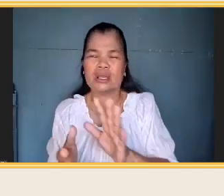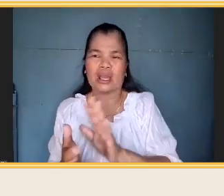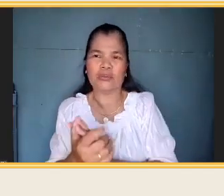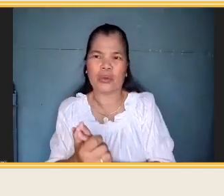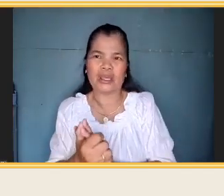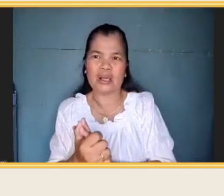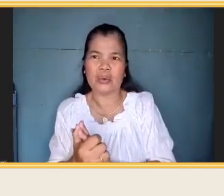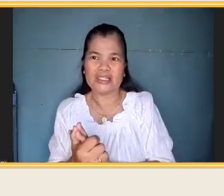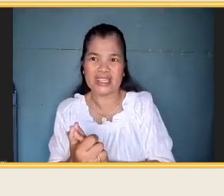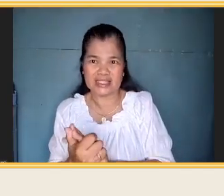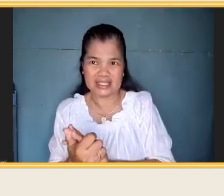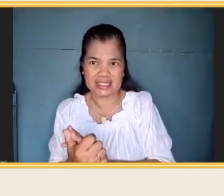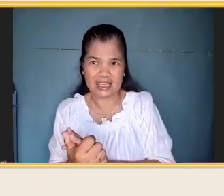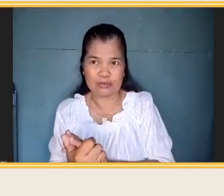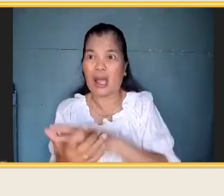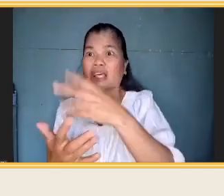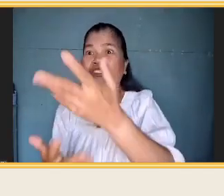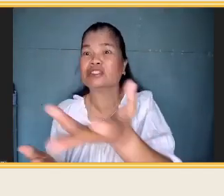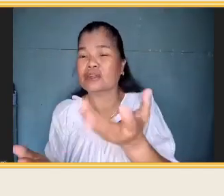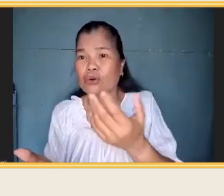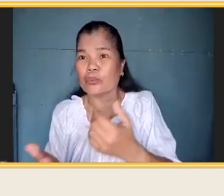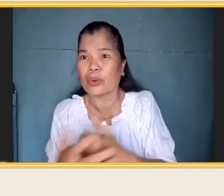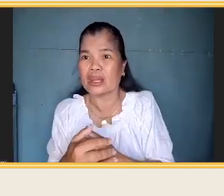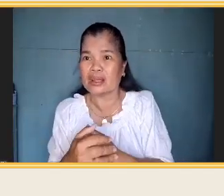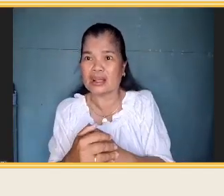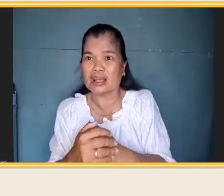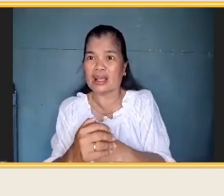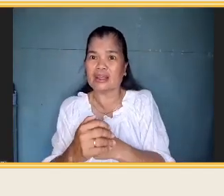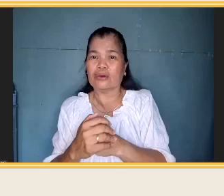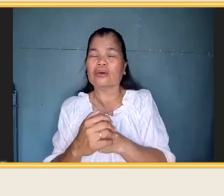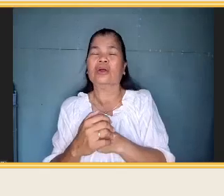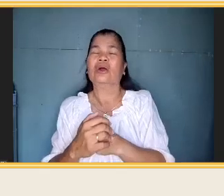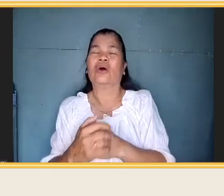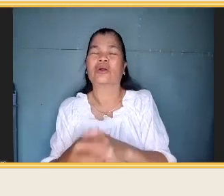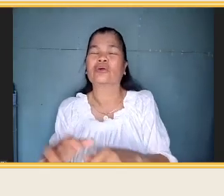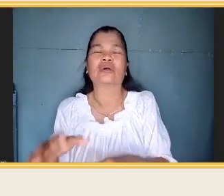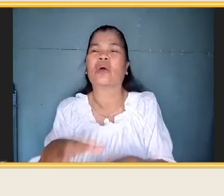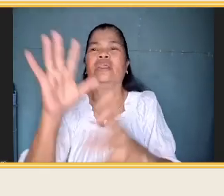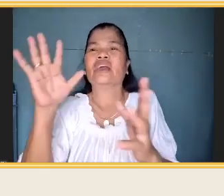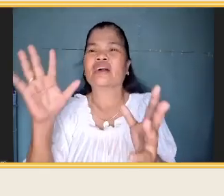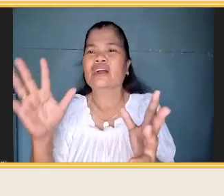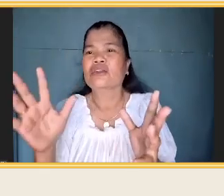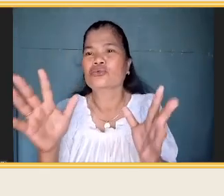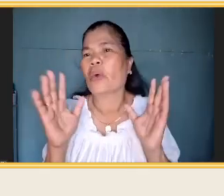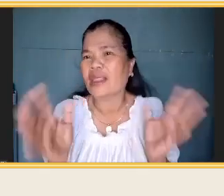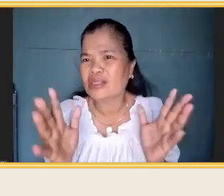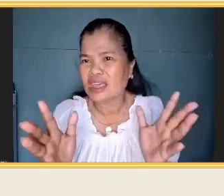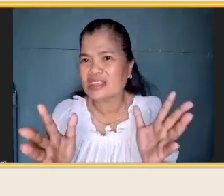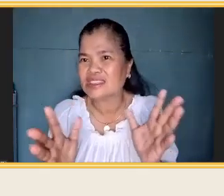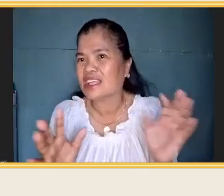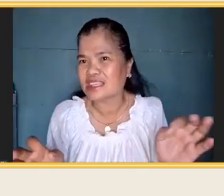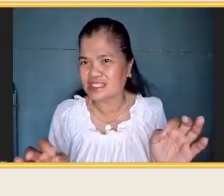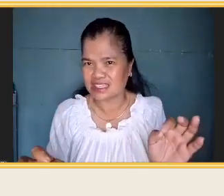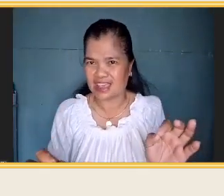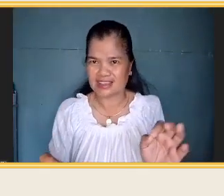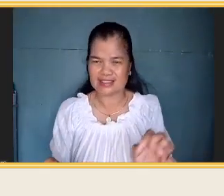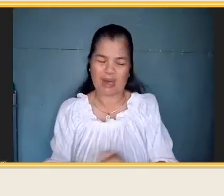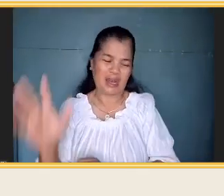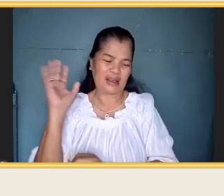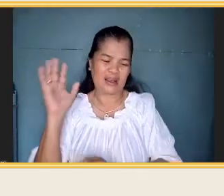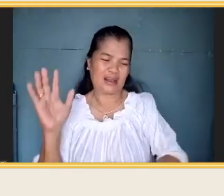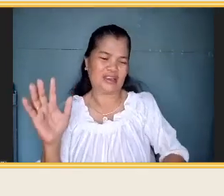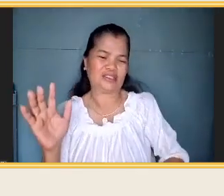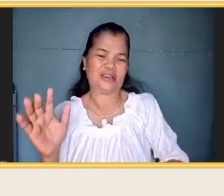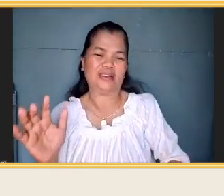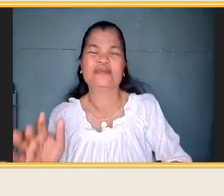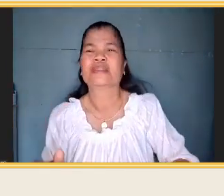na actually kayong pwedeng gawing sentences. Bahala si sir nyo kung pwedeng dagdagan yung or kung gawin niyang 20 sentences.